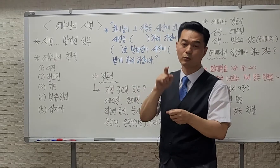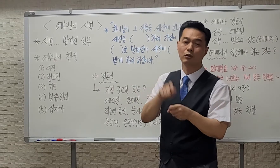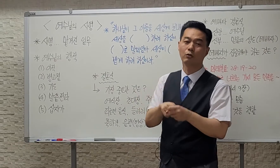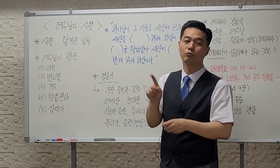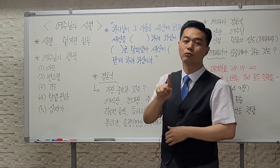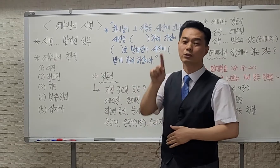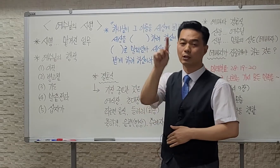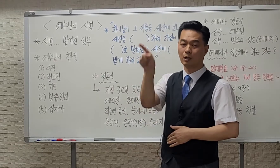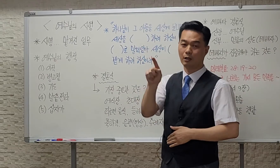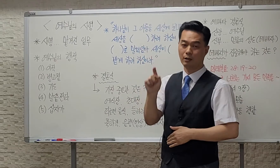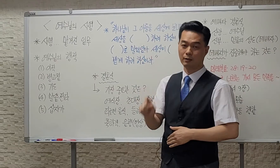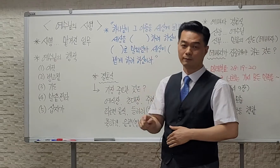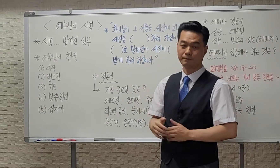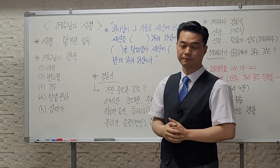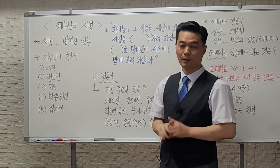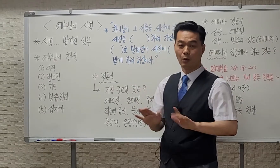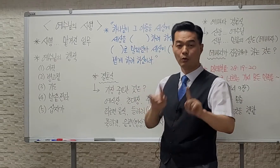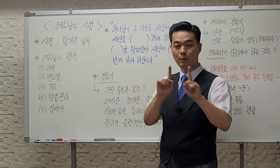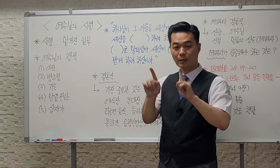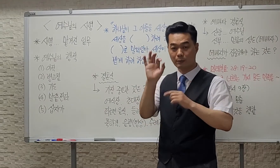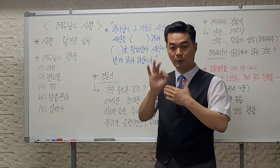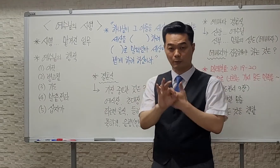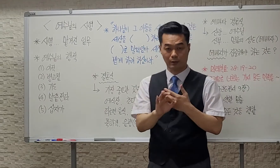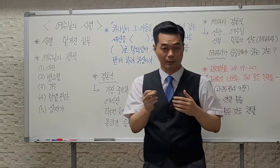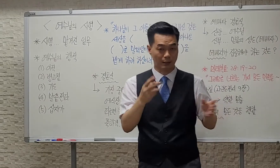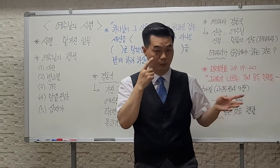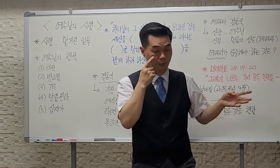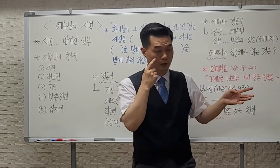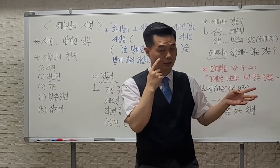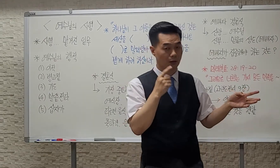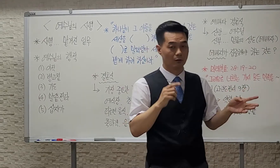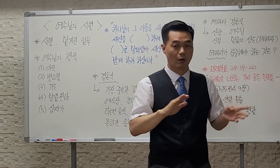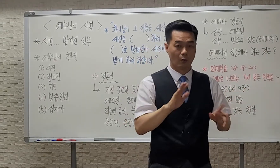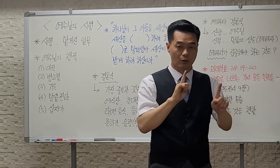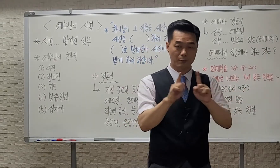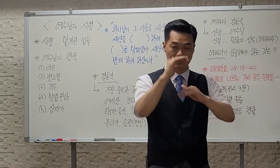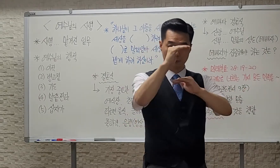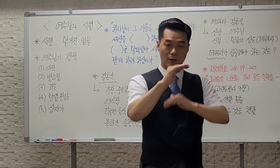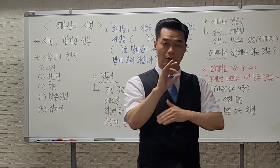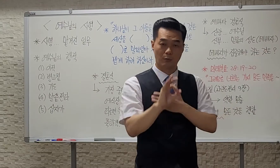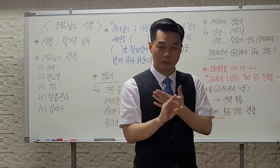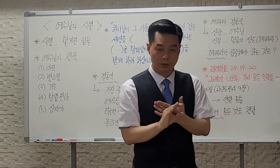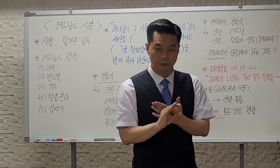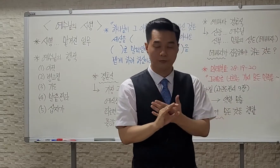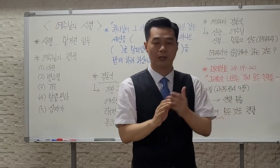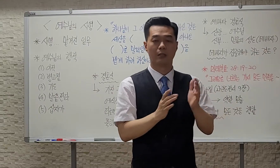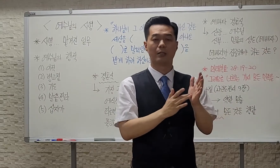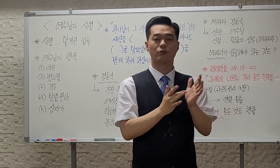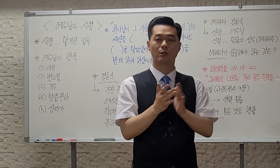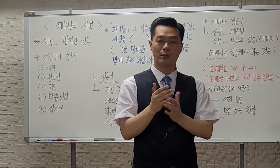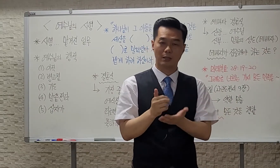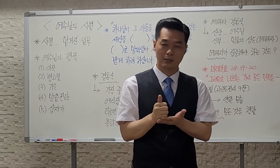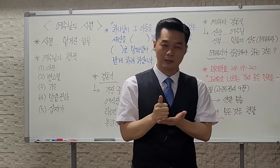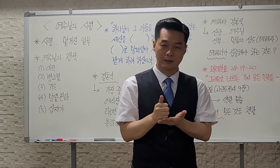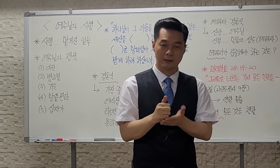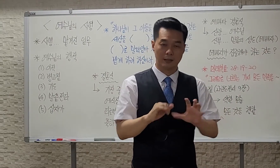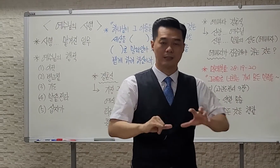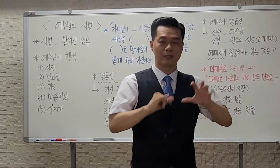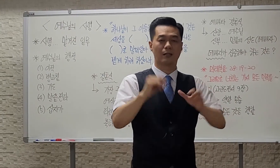목적은 무엇일까? 오늘 말씀에 보면 다시 한번 볼 텐데요. 오늘 말씀 내용에 보면 예수님이 이 세상에